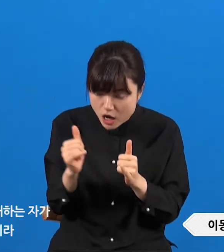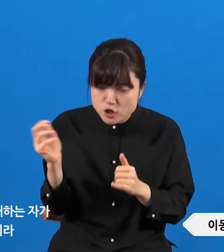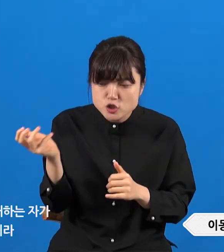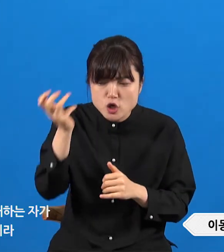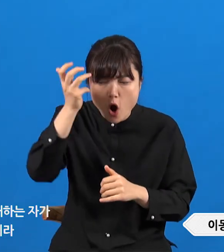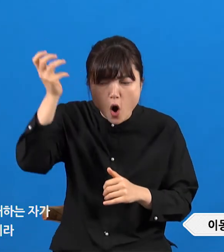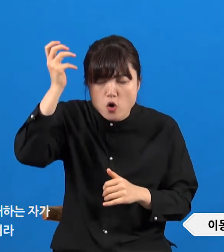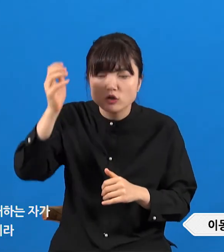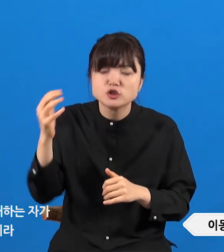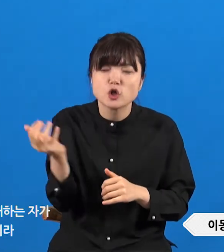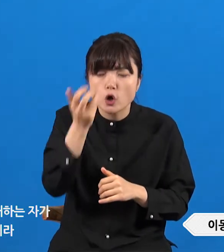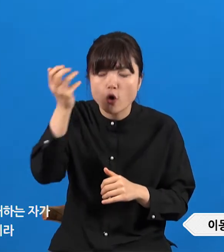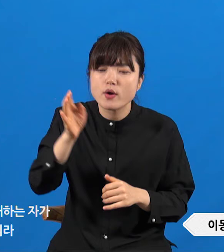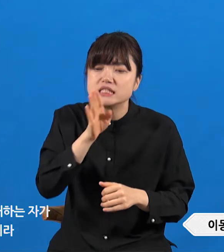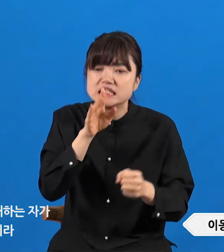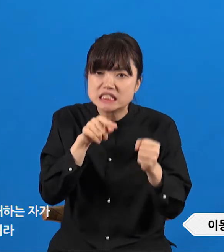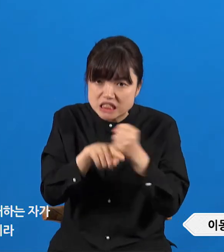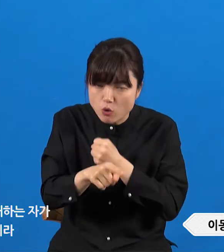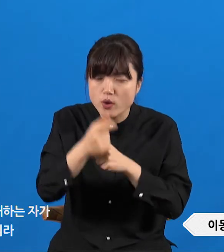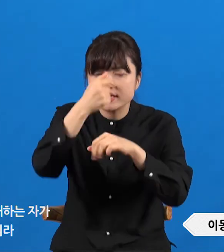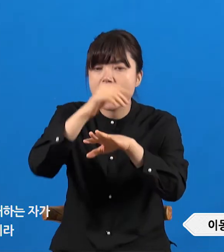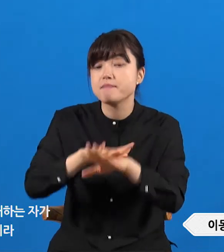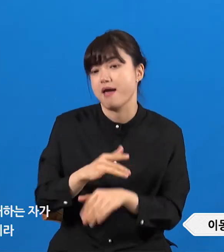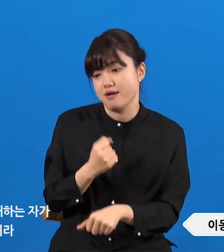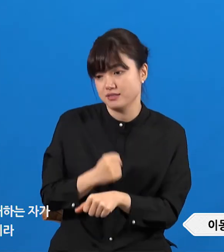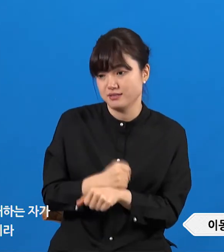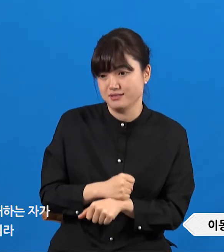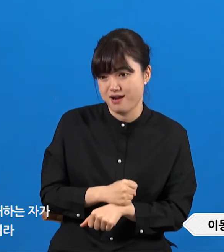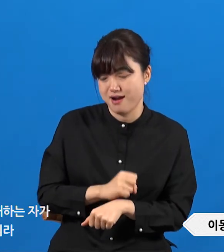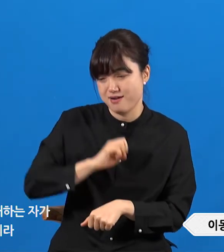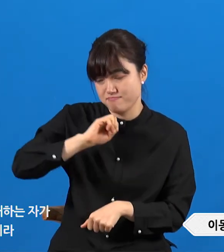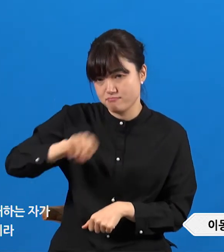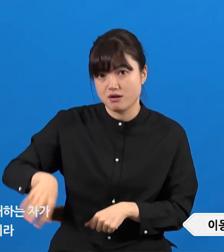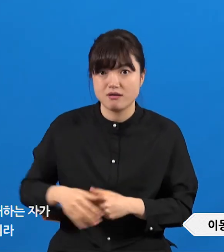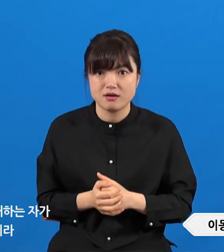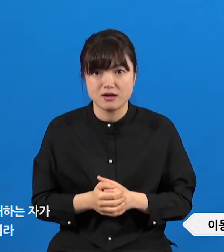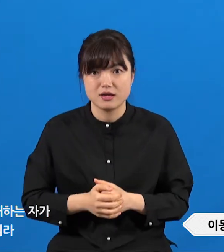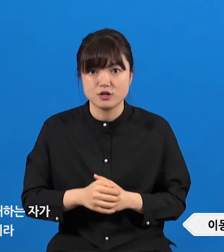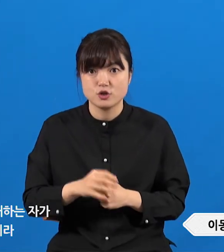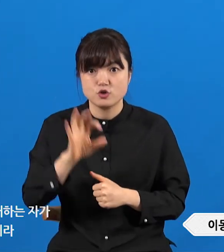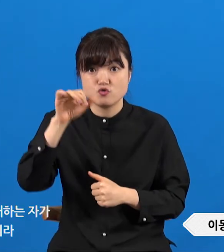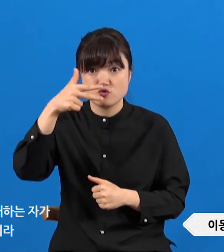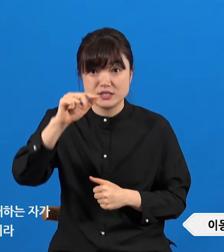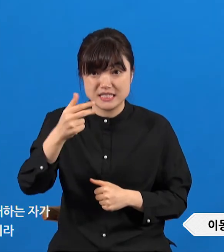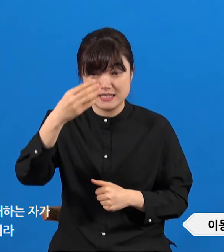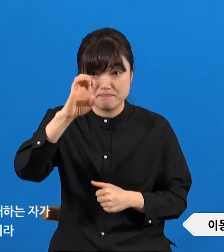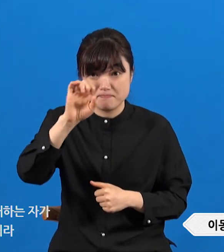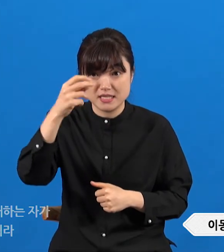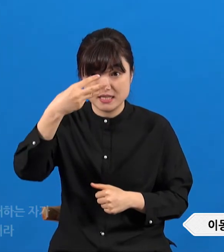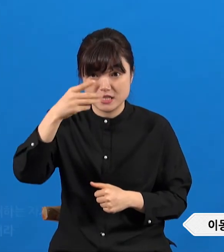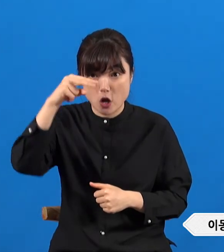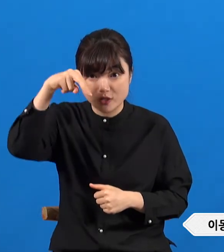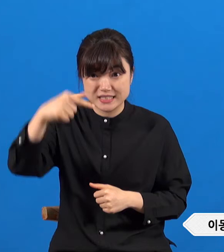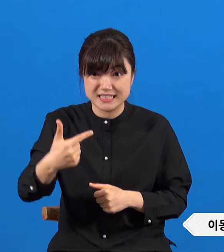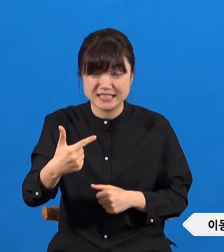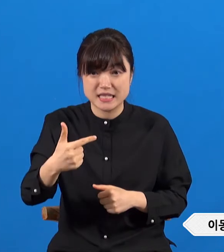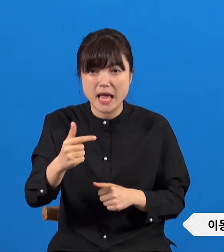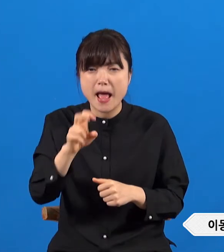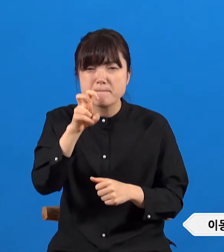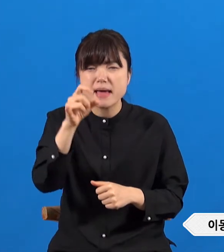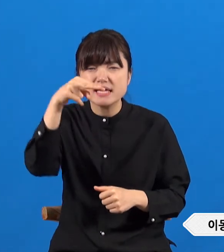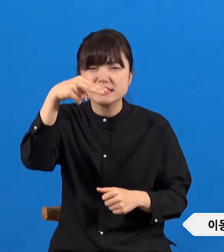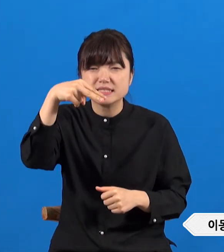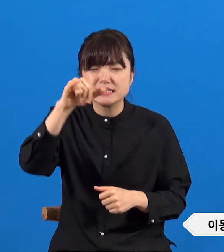자가 영과 진리로 예배할지니라. 유진 피터슨은 그의 메시지 성경에서